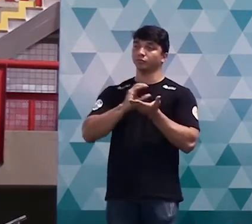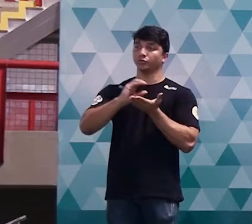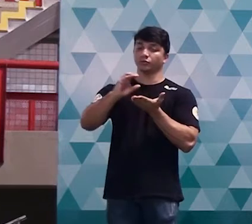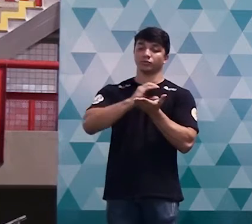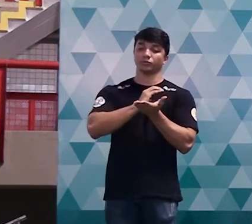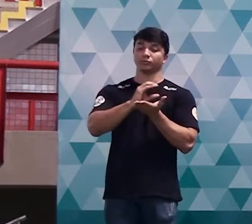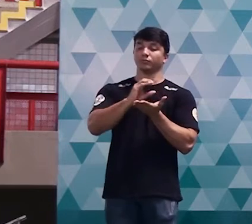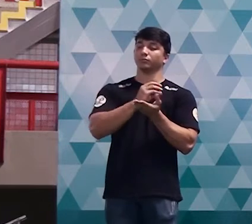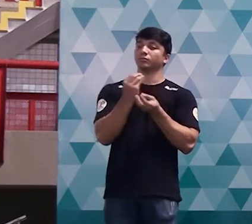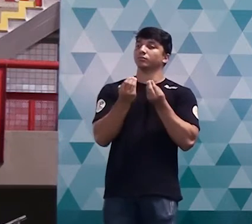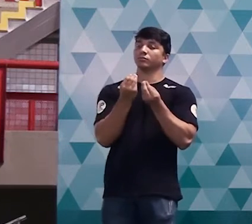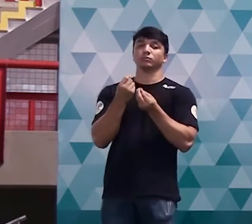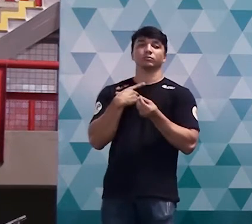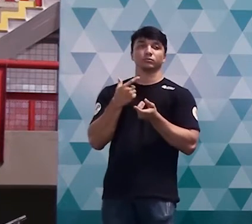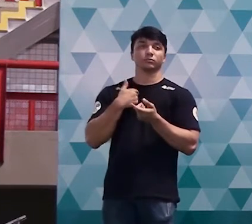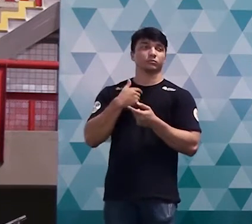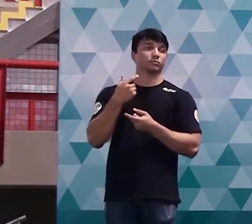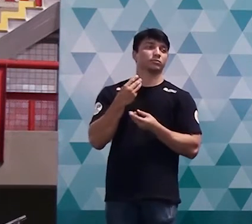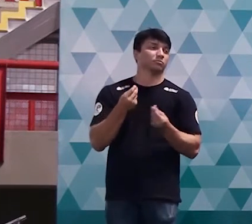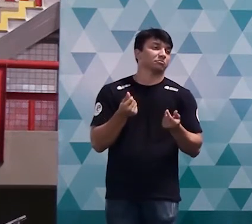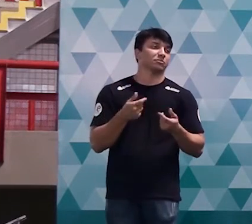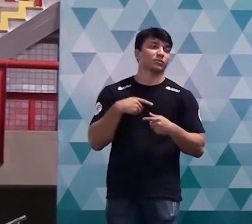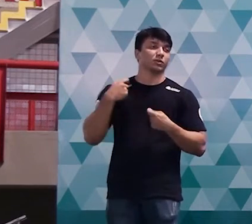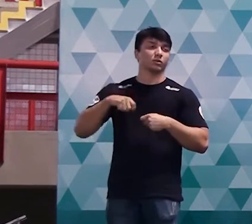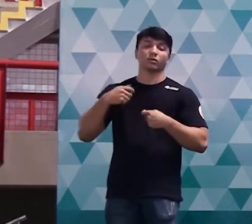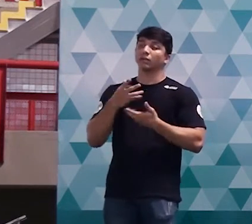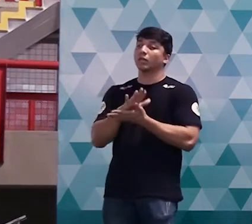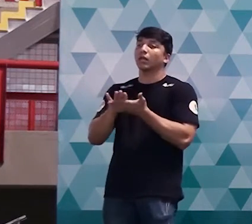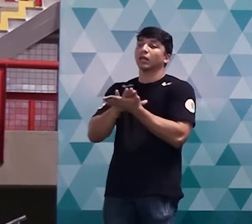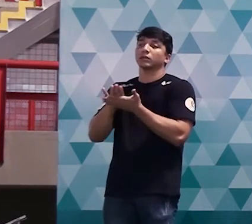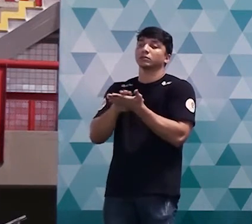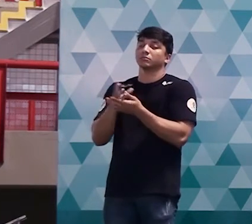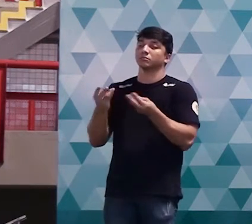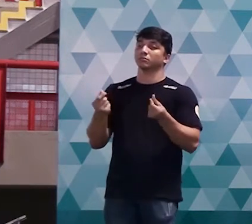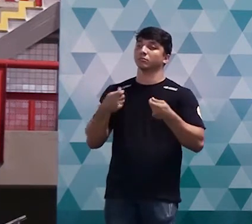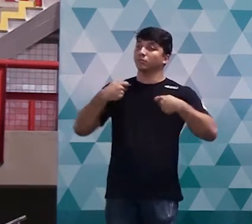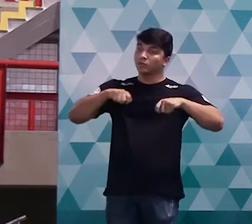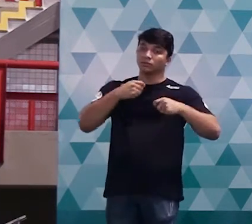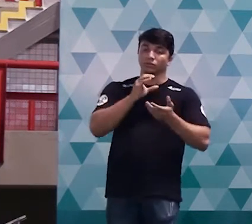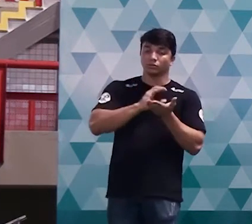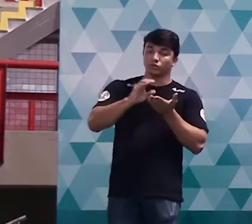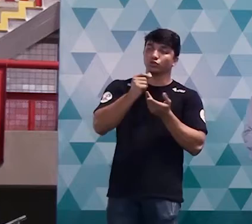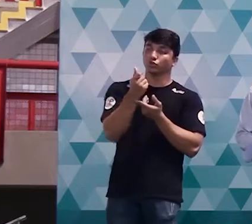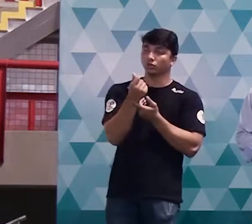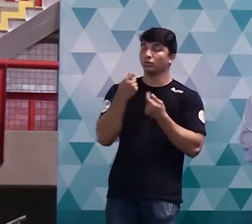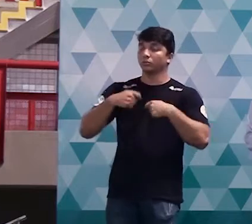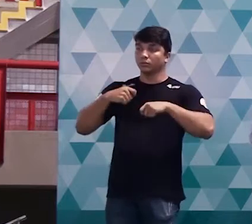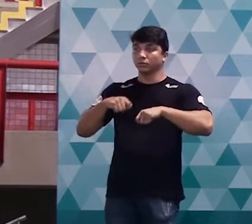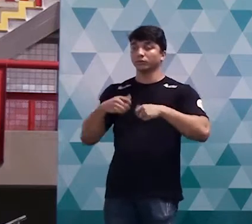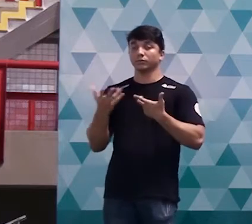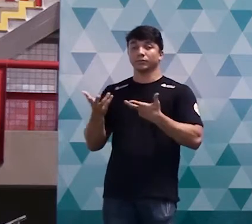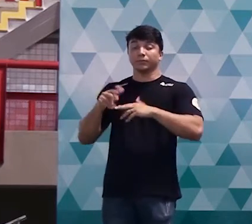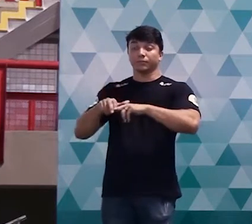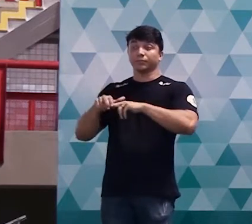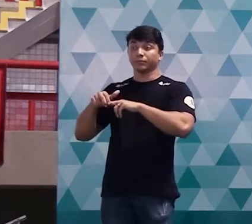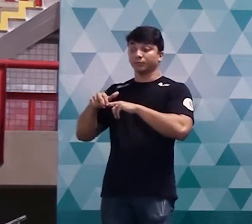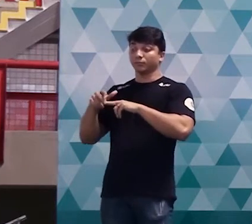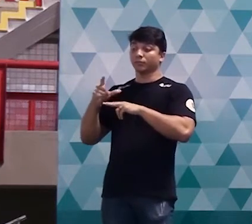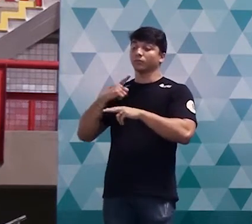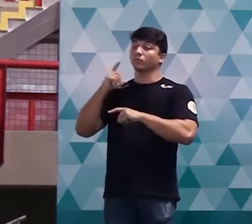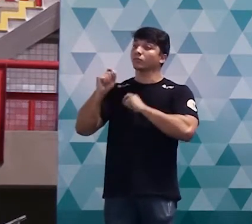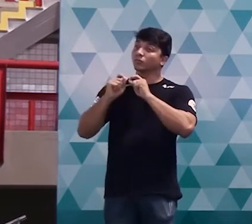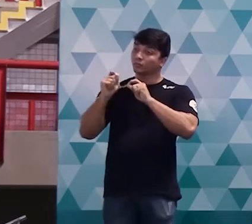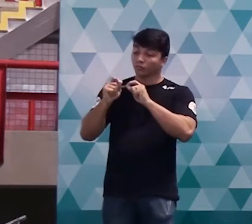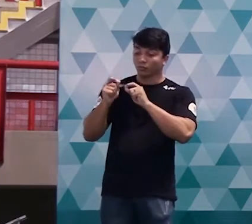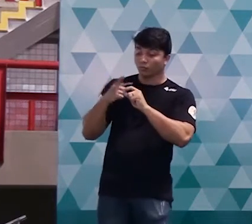dinheiro? Isso, PN, né? Praticamente nada. Isso, pensar besteira não. Pois bem, então você